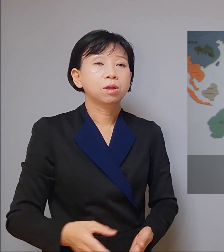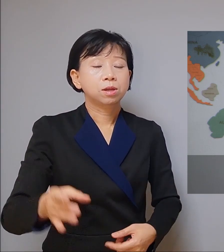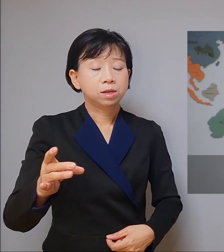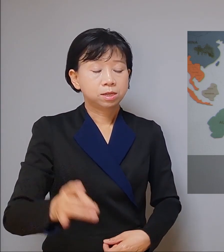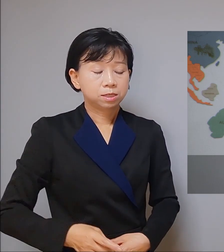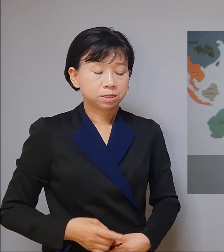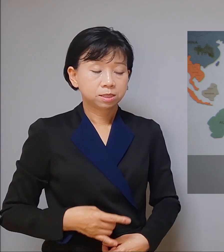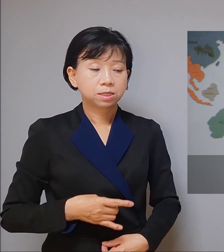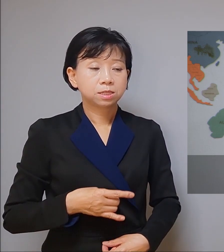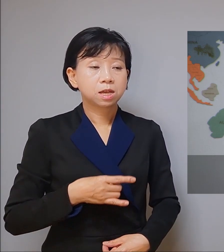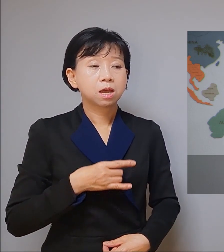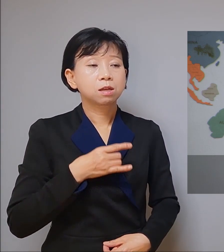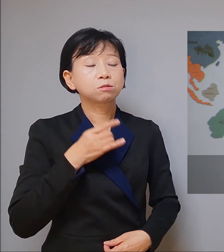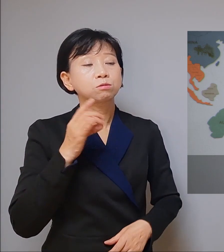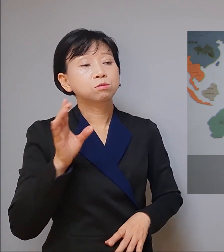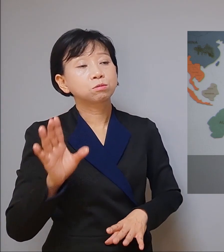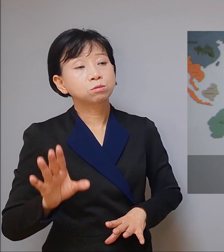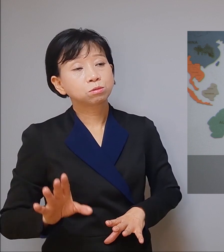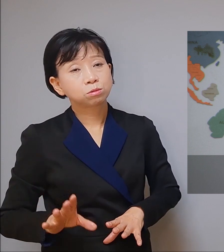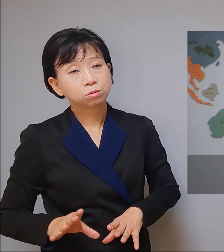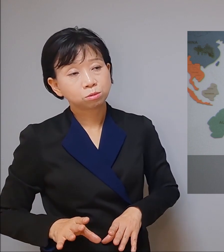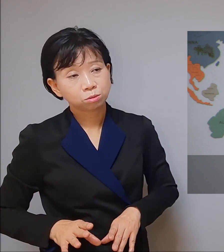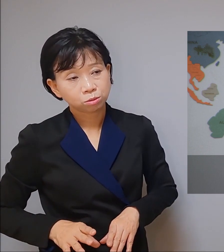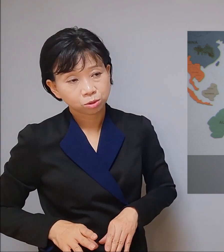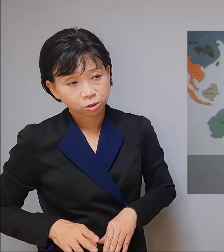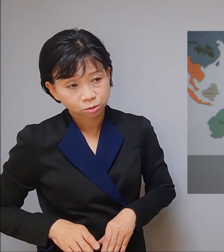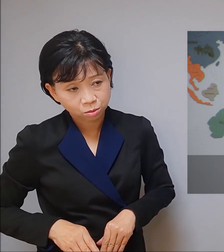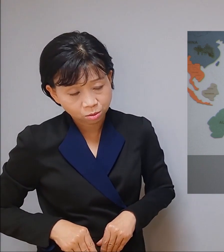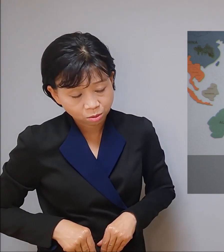부으소서. 의에